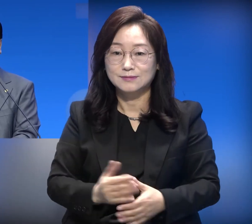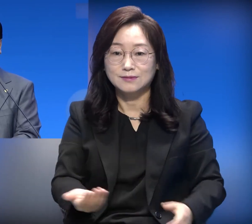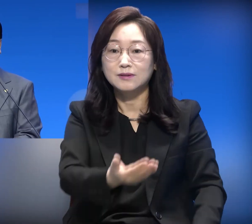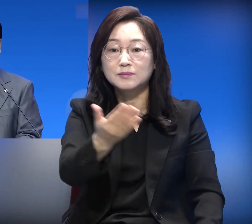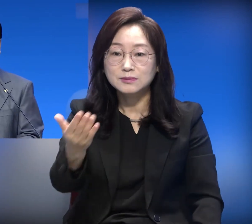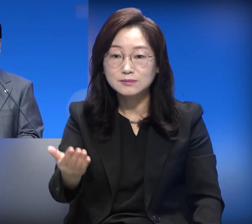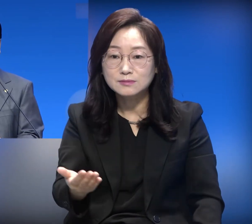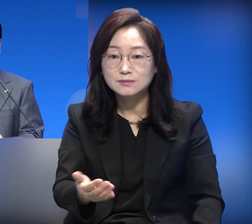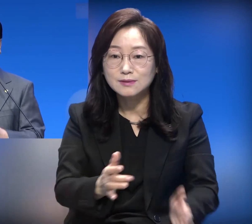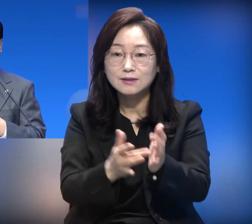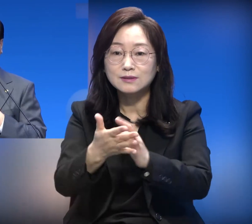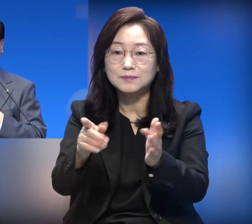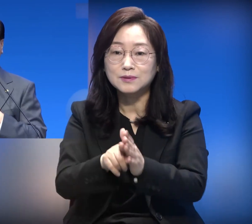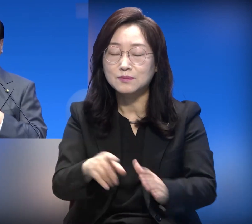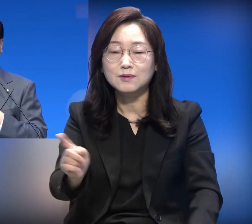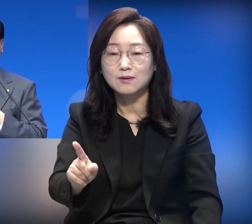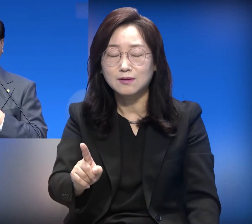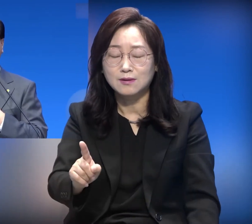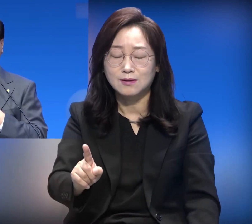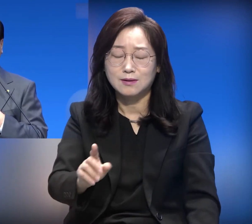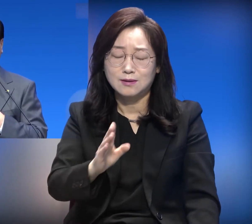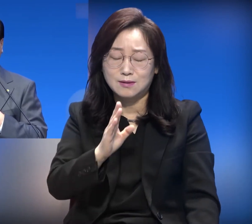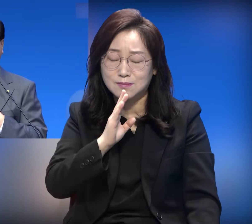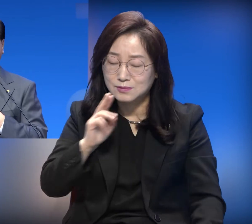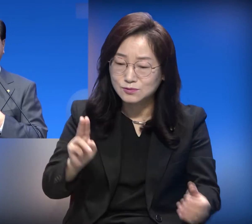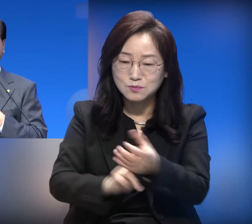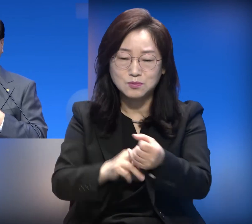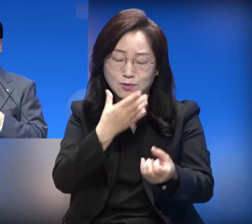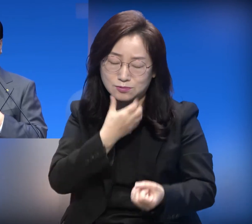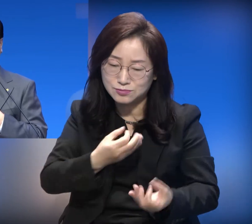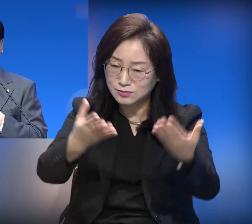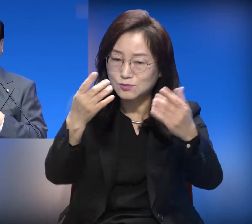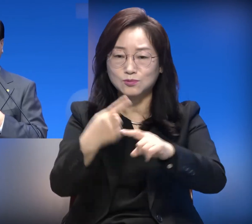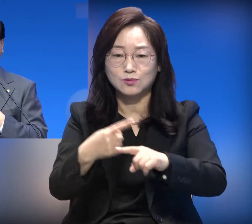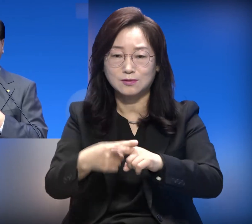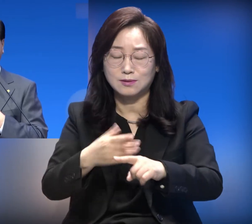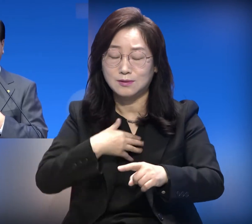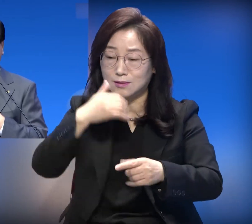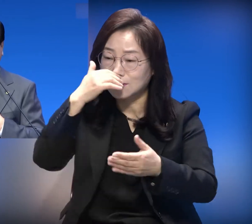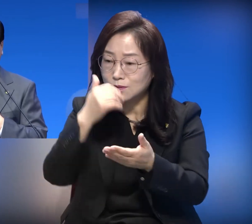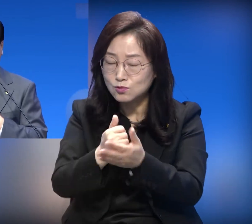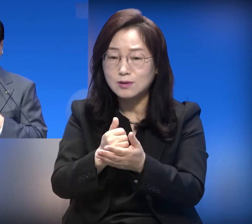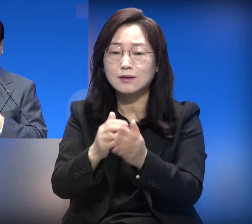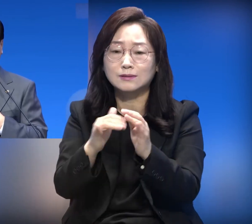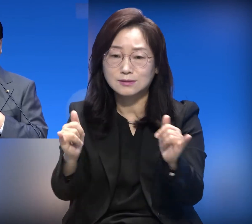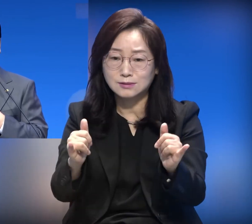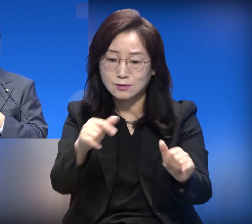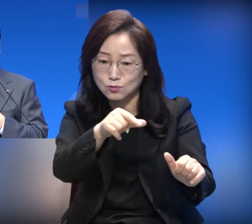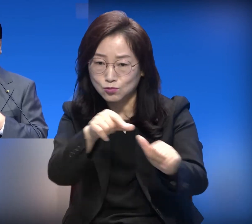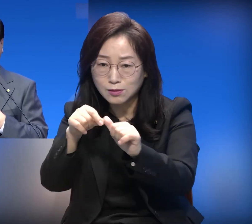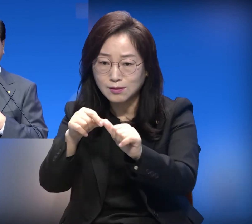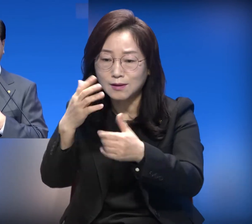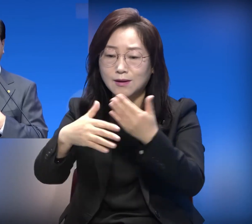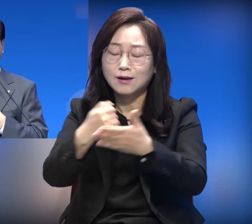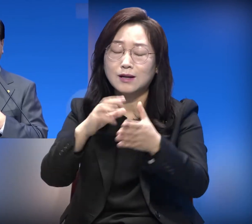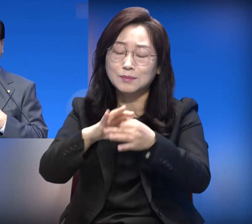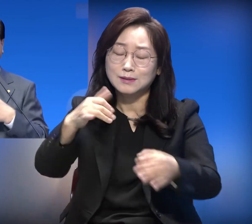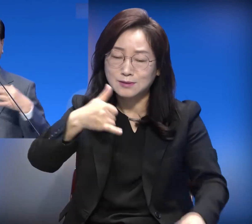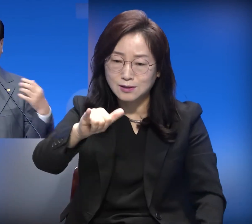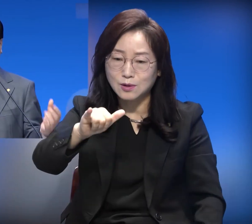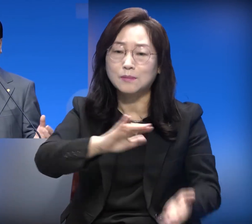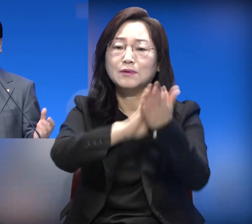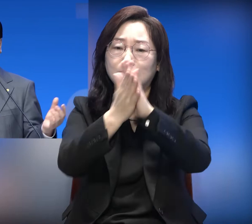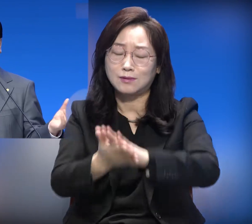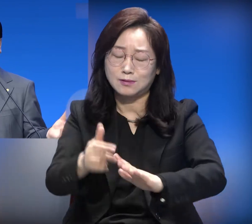여러분 예수를 믿는 것은 일생일대 축복이고 기적입니다. 나 같은 죄인이 구원받아 하나님 자녀가 되었은 이 놀라운 사실에 대해서